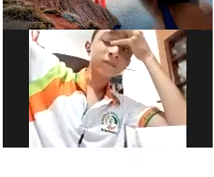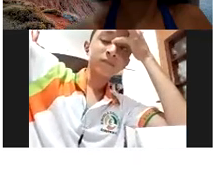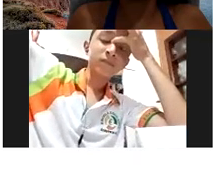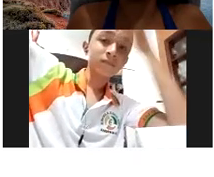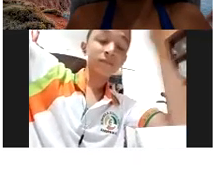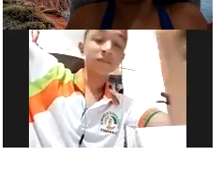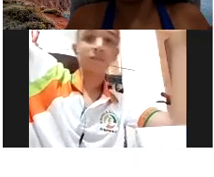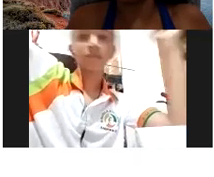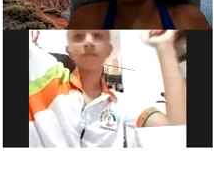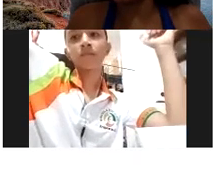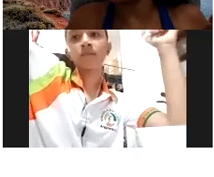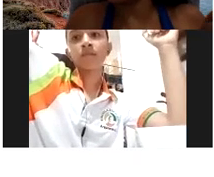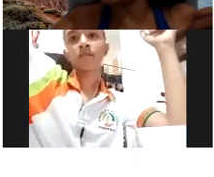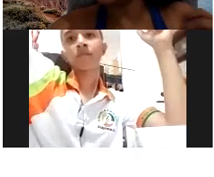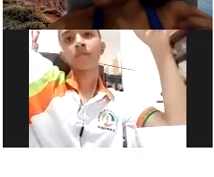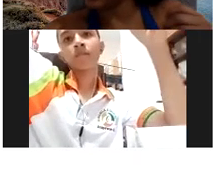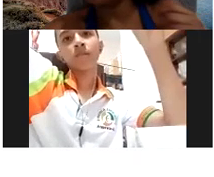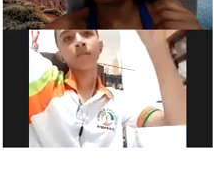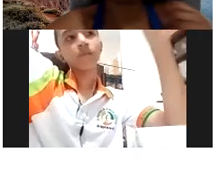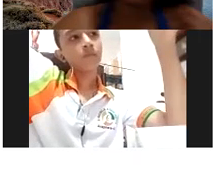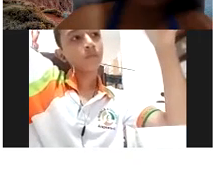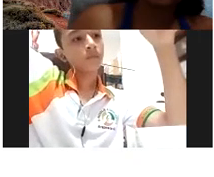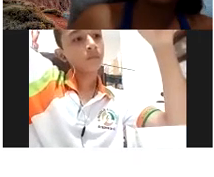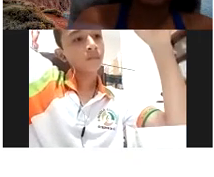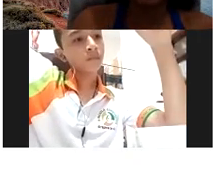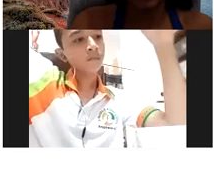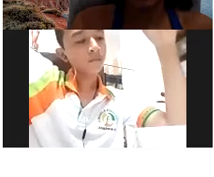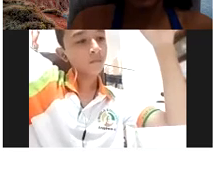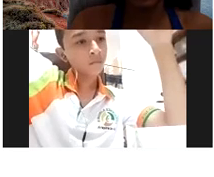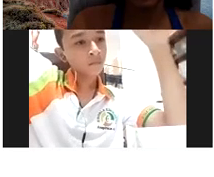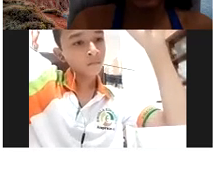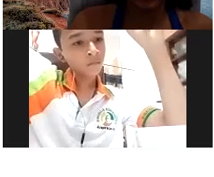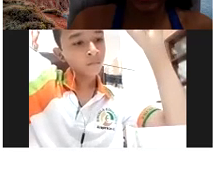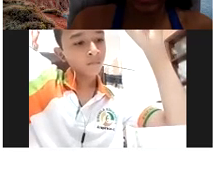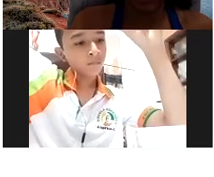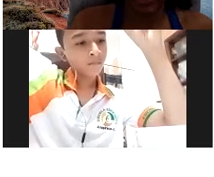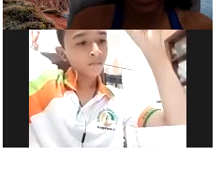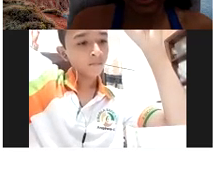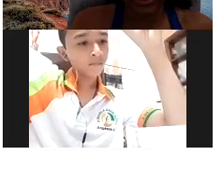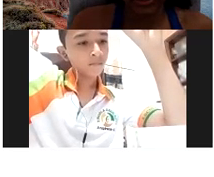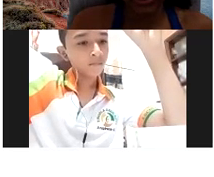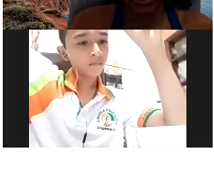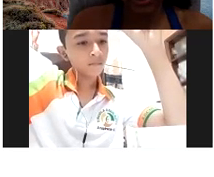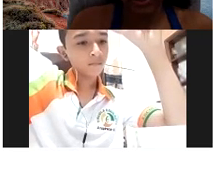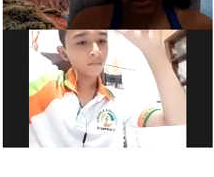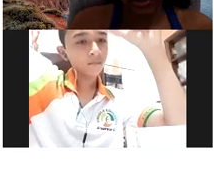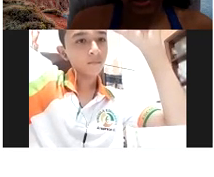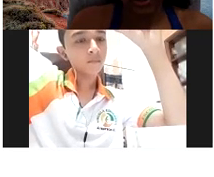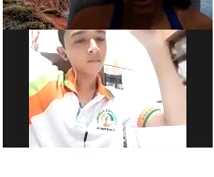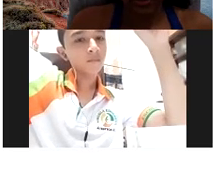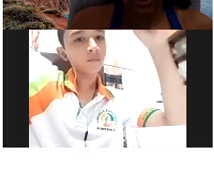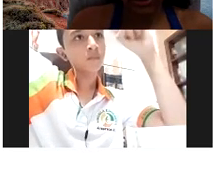e a gente vai fazer elas amanhã tá certo porque eu já tenho que fazer chamada mas eu vou já explicar para vocês coisa chamada aqui rapidex